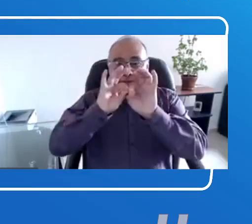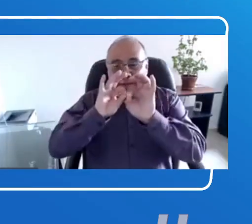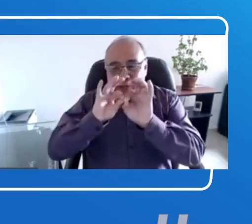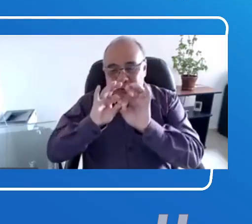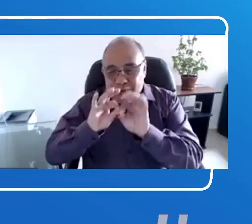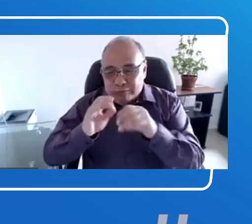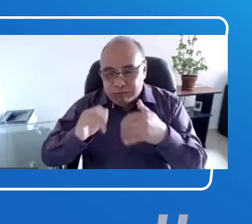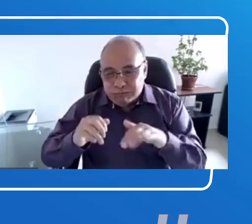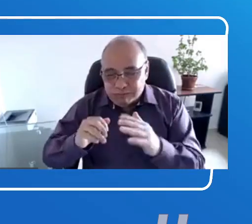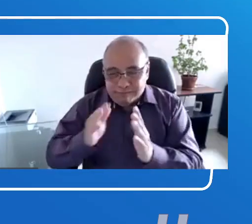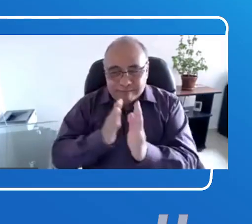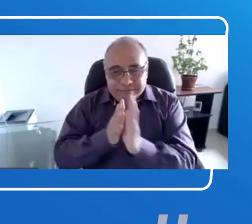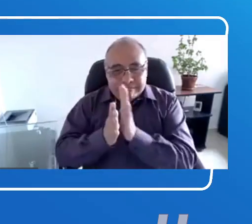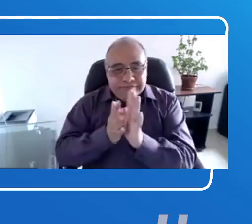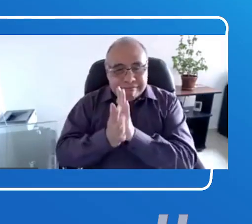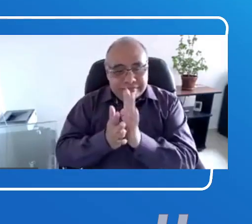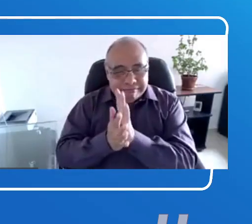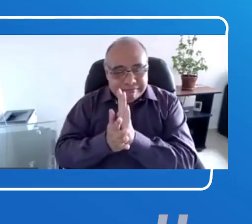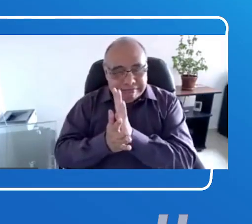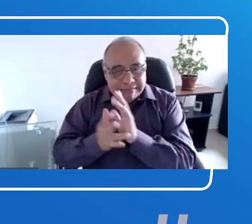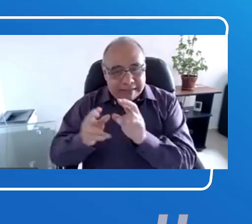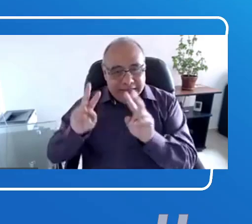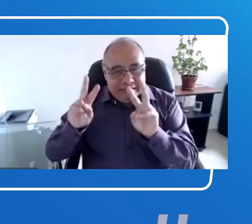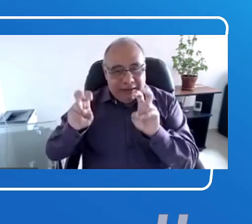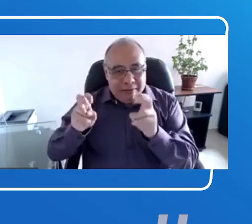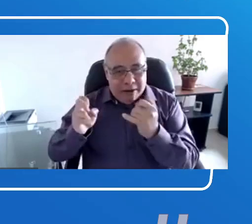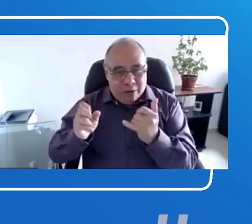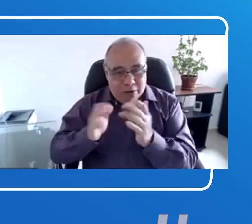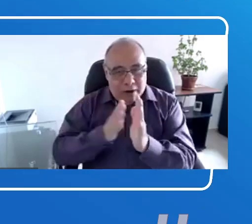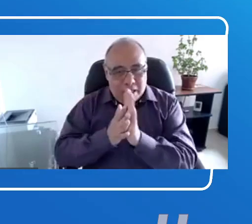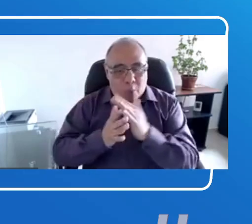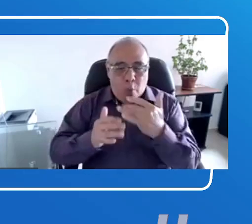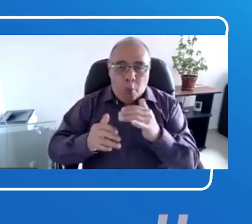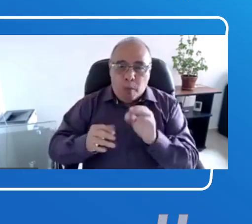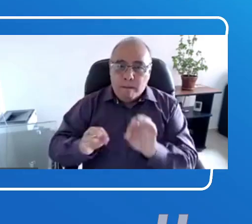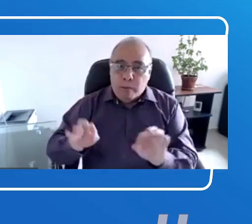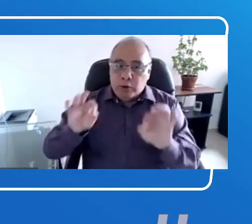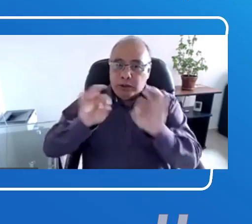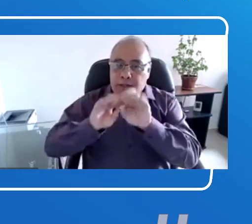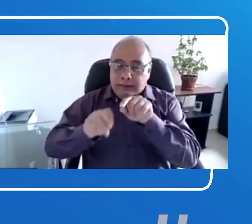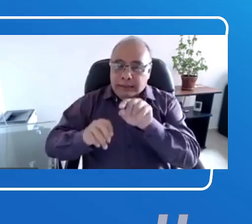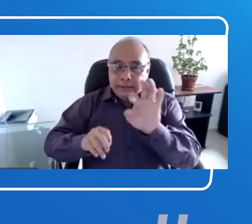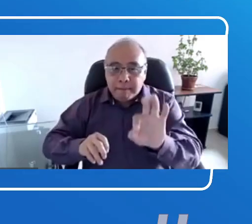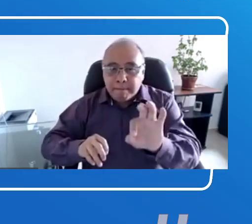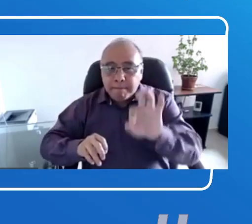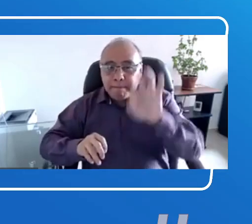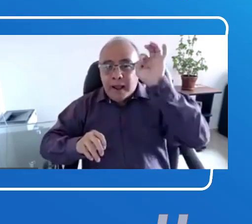Ok. Esto es muy importante lo que usted nos acaba de comentar,